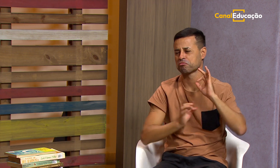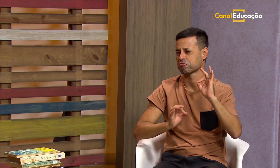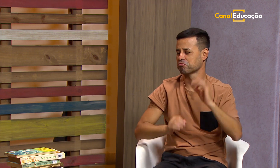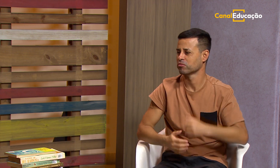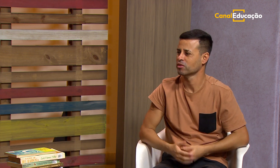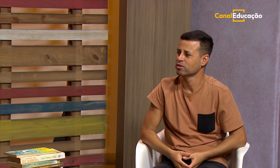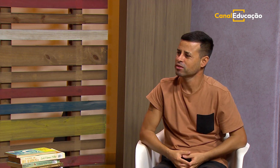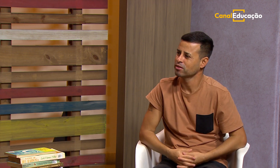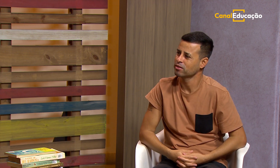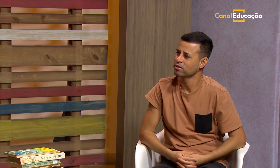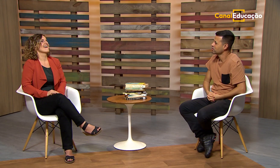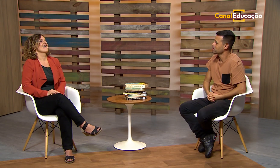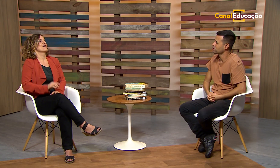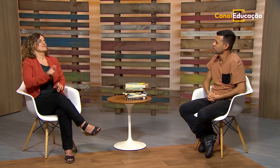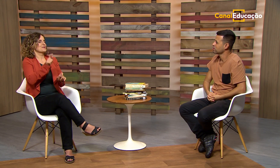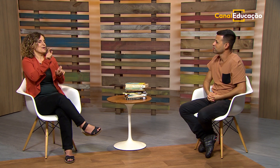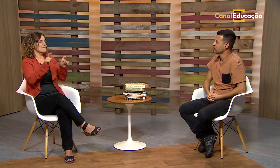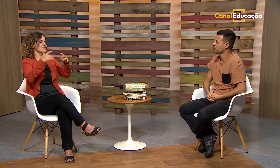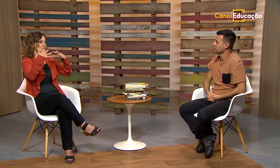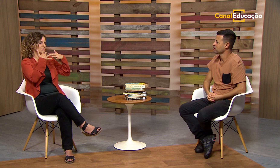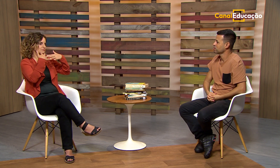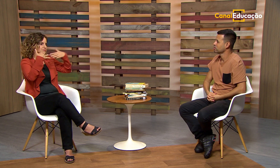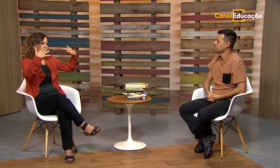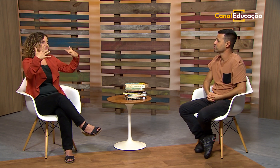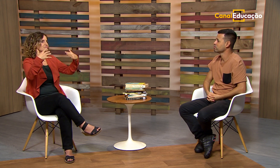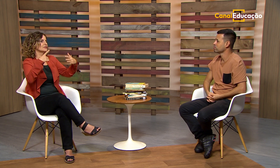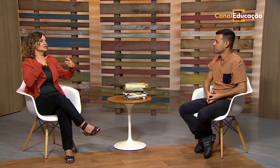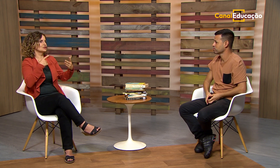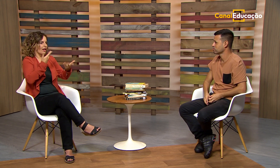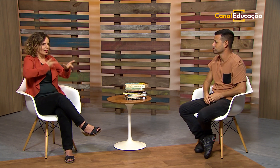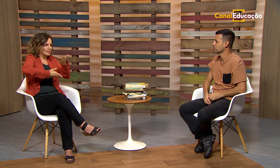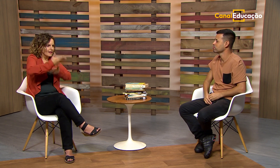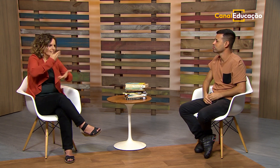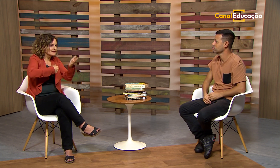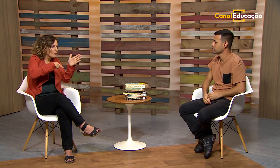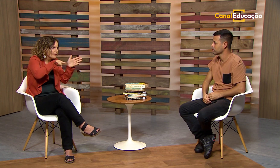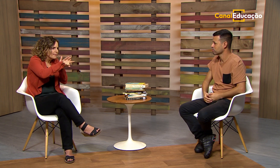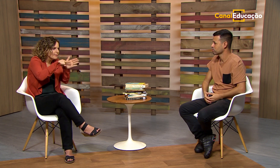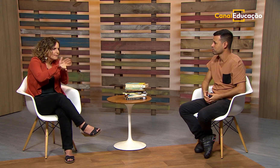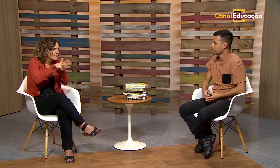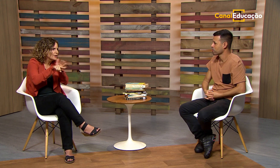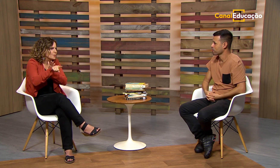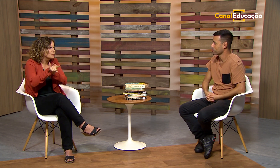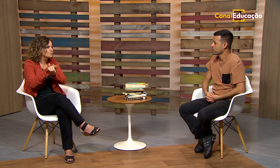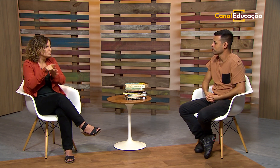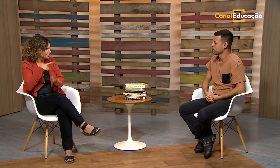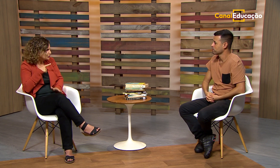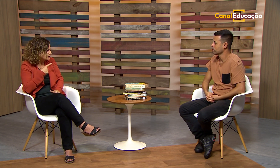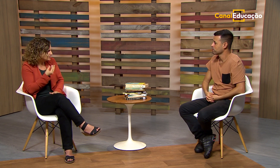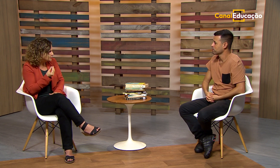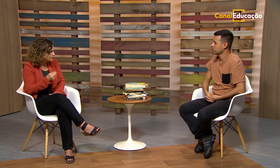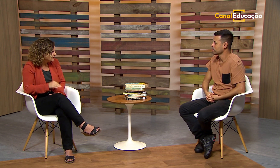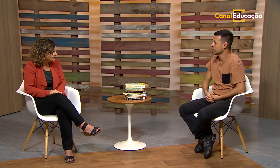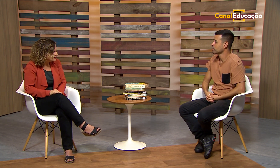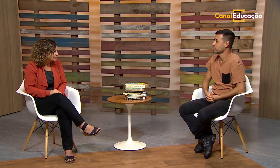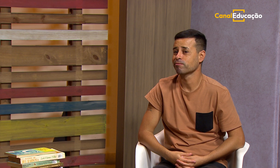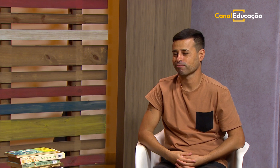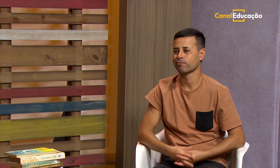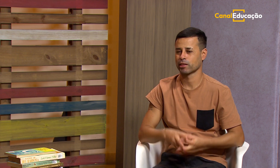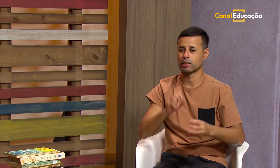realizando vídeo após vídeo. E os seus espectadores, eles faziam muitas perguntas? No